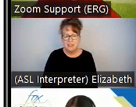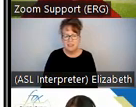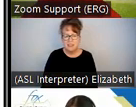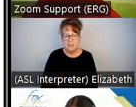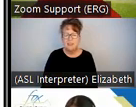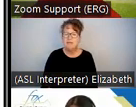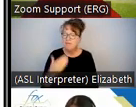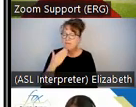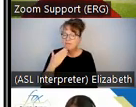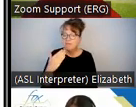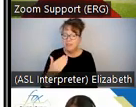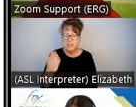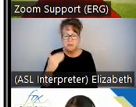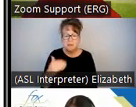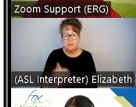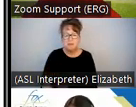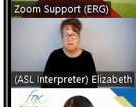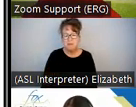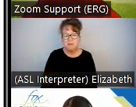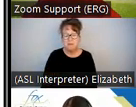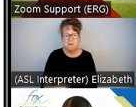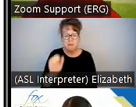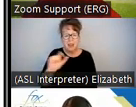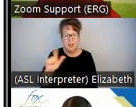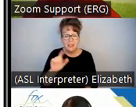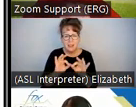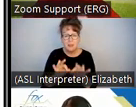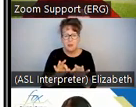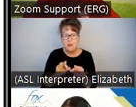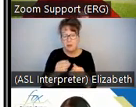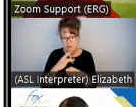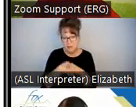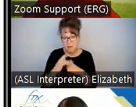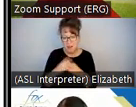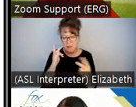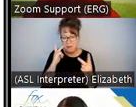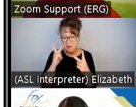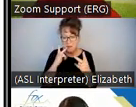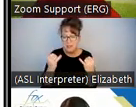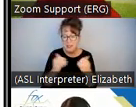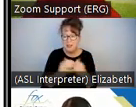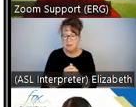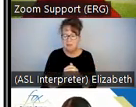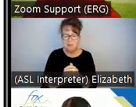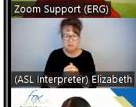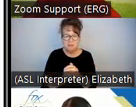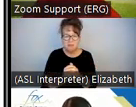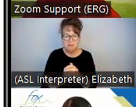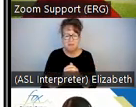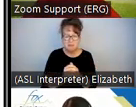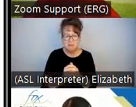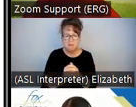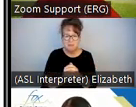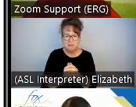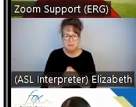mandarín Okay gracias y ahora nuestras del lenguaje de